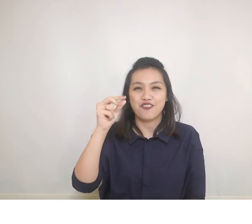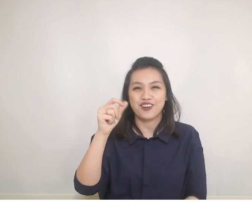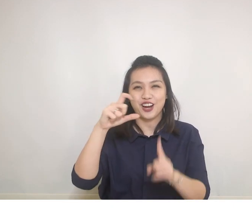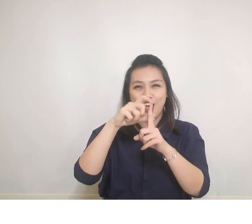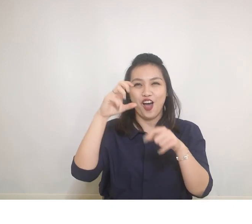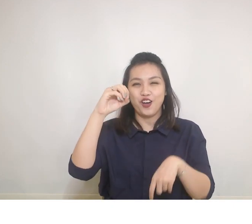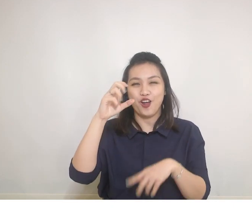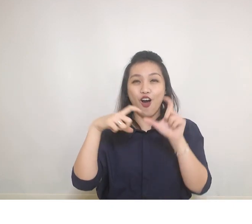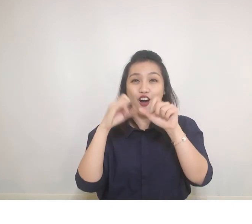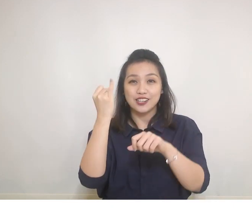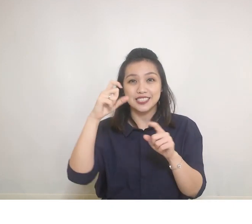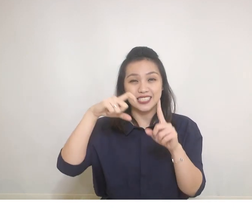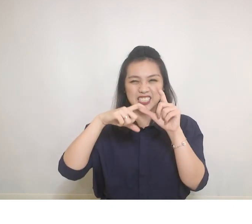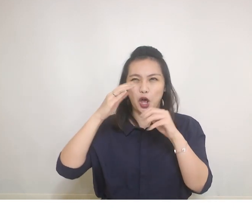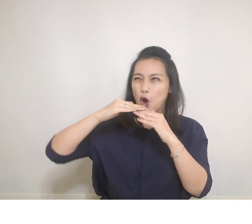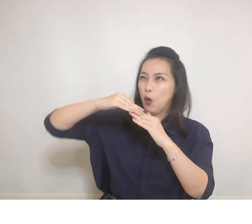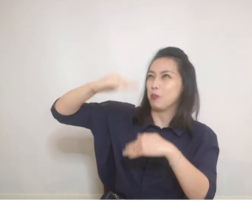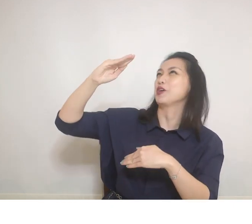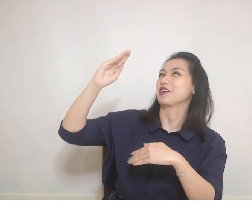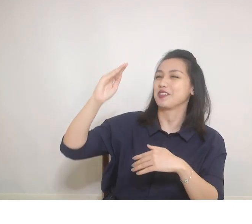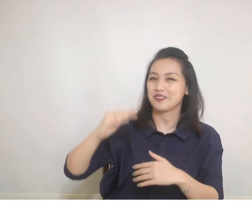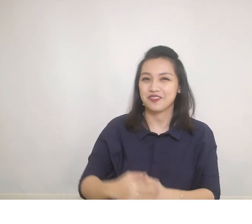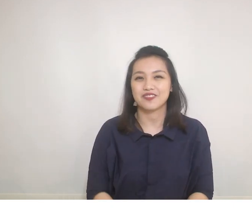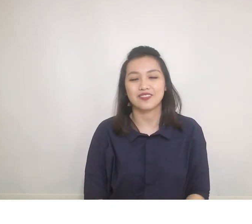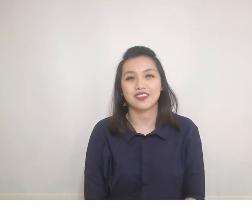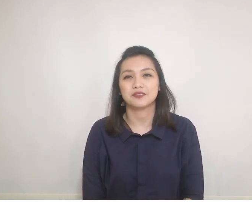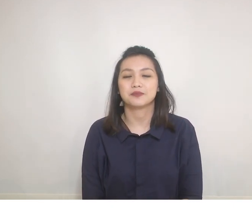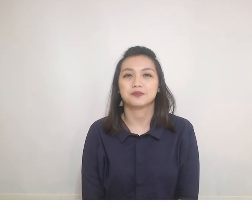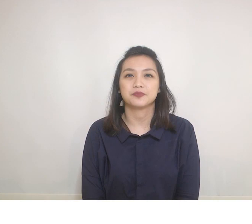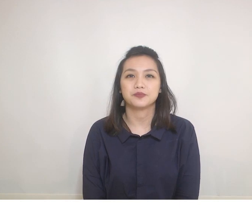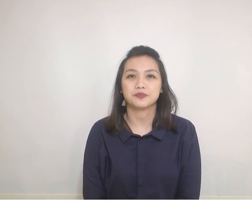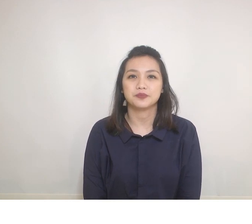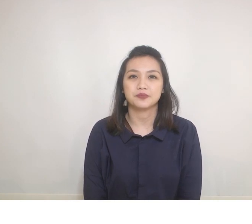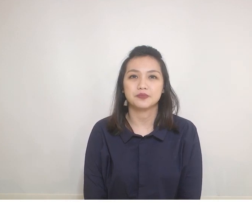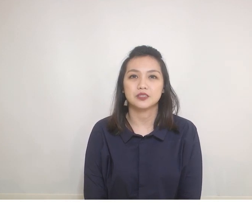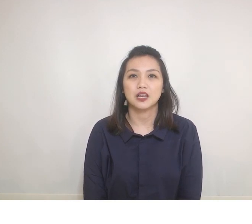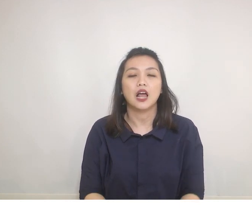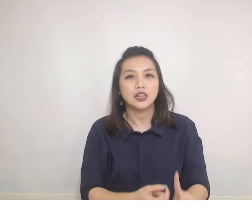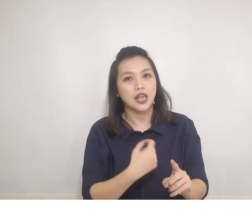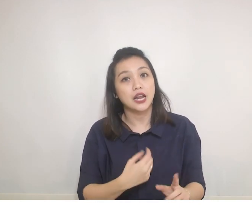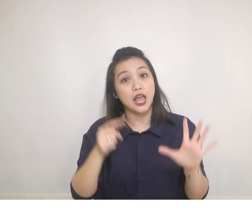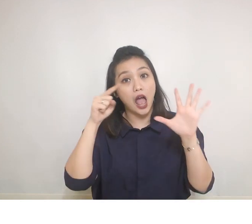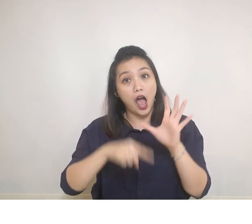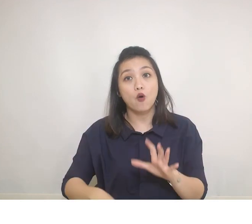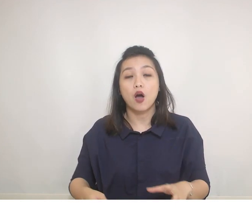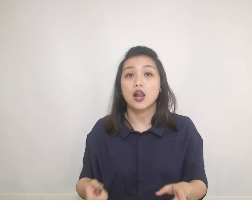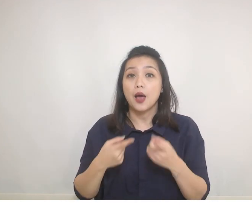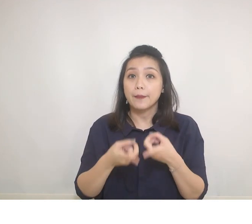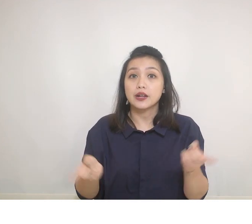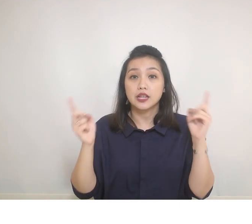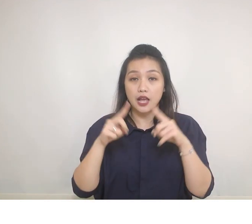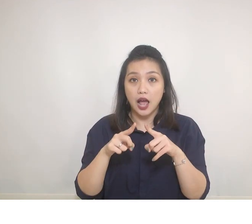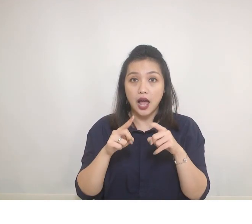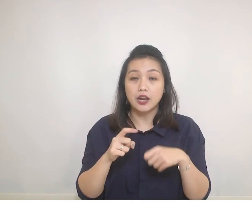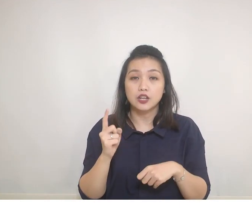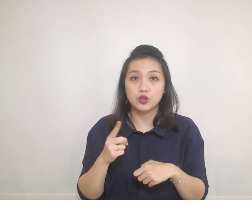ya ingatnya. Tadi ada ayat yang berkata kalau ia setia kepada yang seorang tidak mengindahkan yang lain. Nah, itu berarti setianya waktu